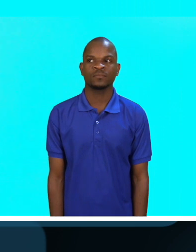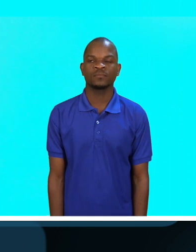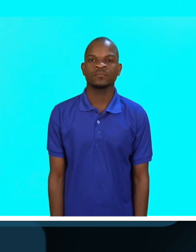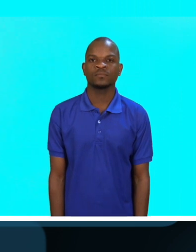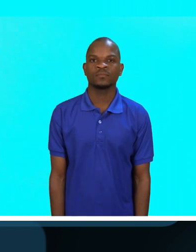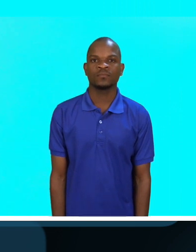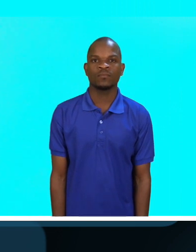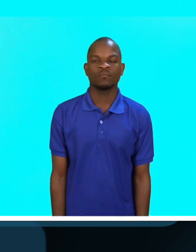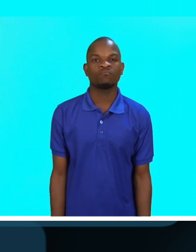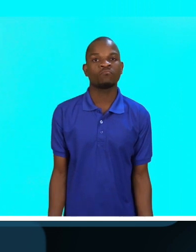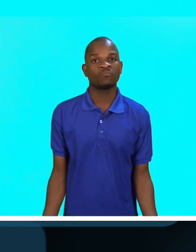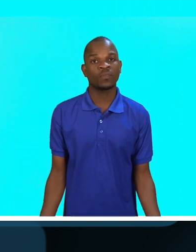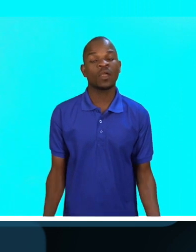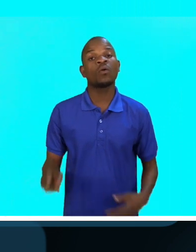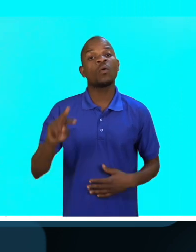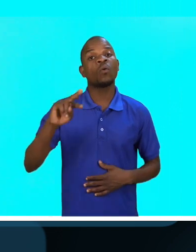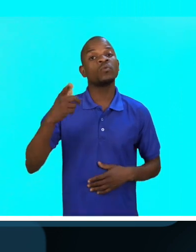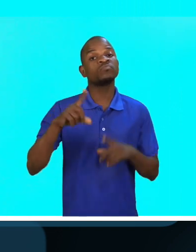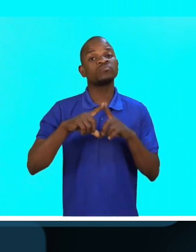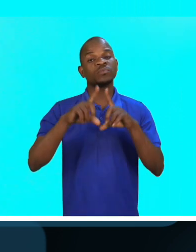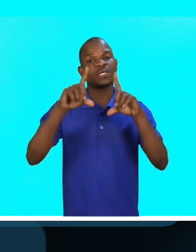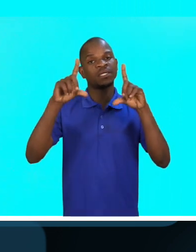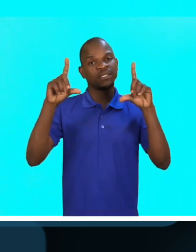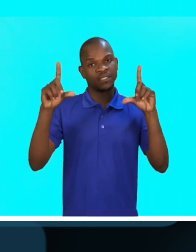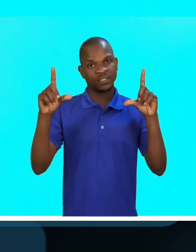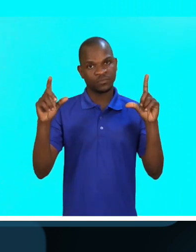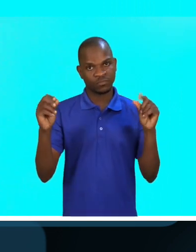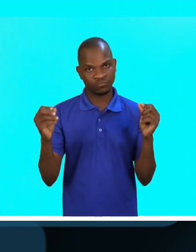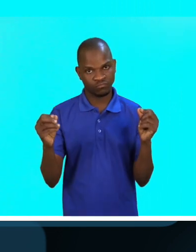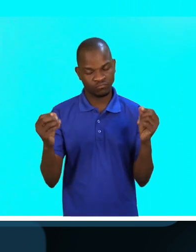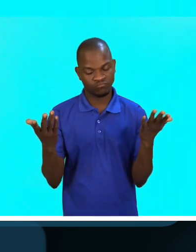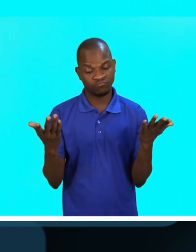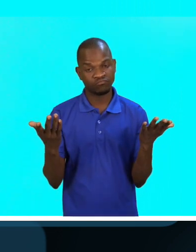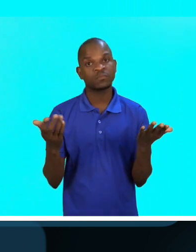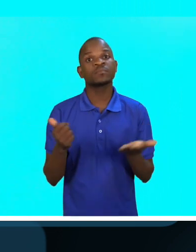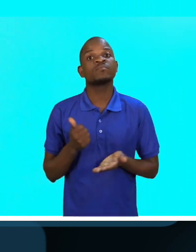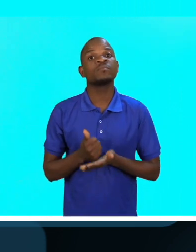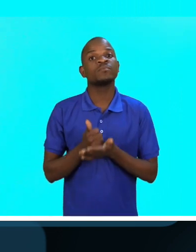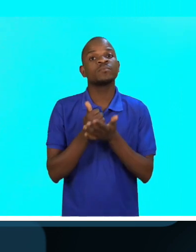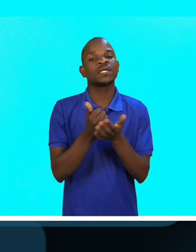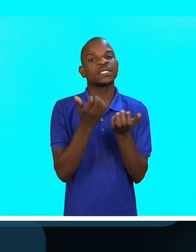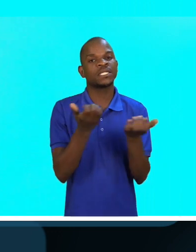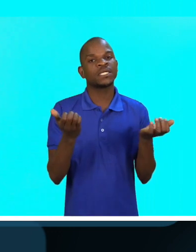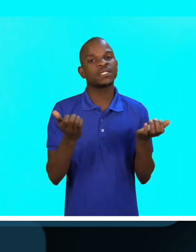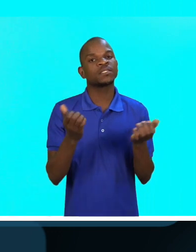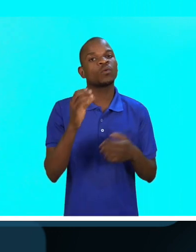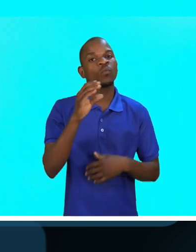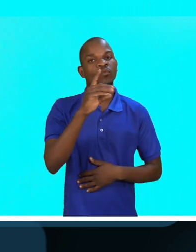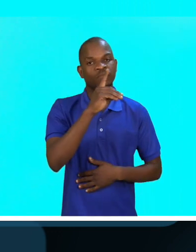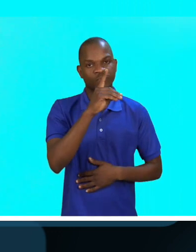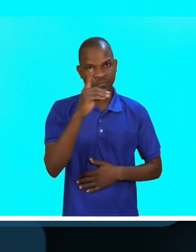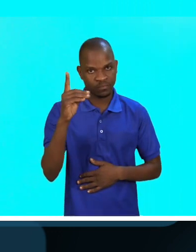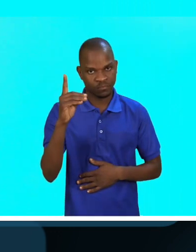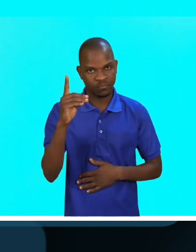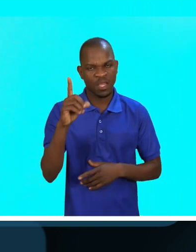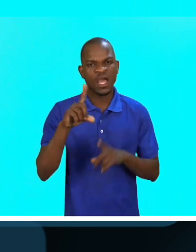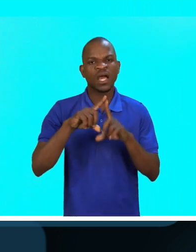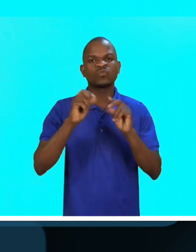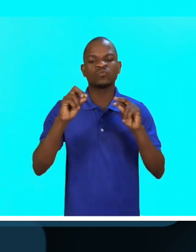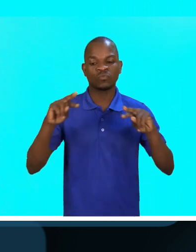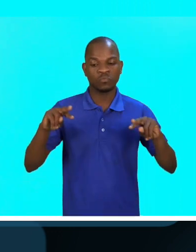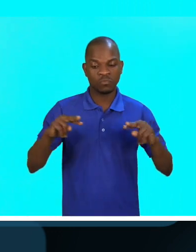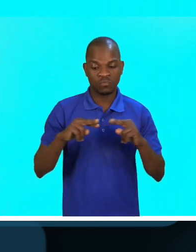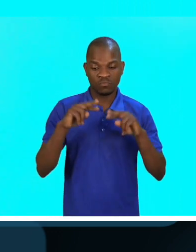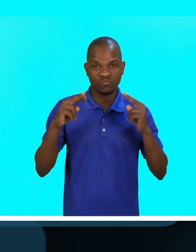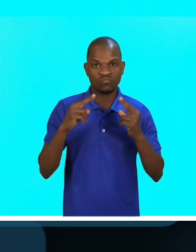apoiar as crianças com necessidades especiais, é o almoço beneficente. Podes convidar a quem está em casa